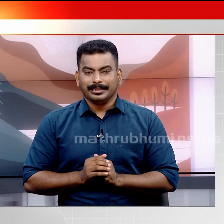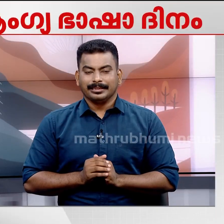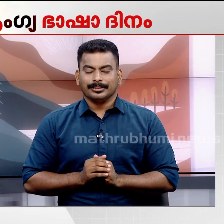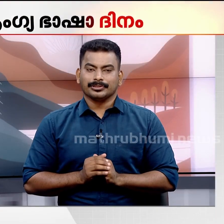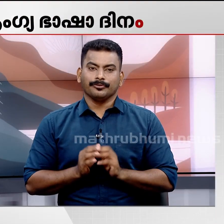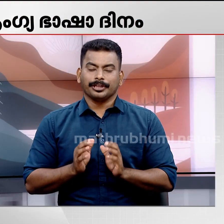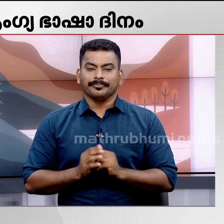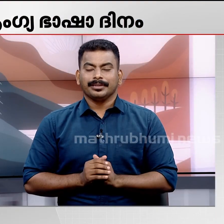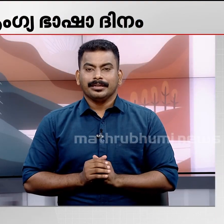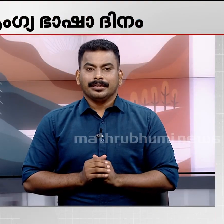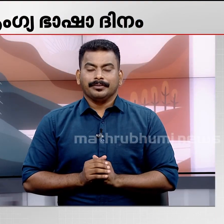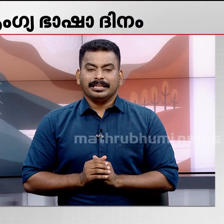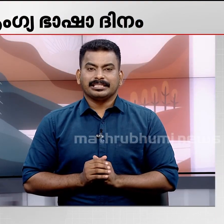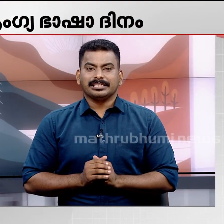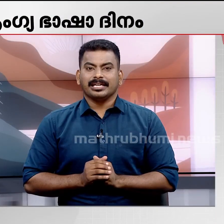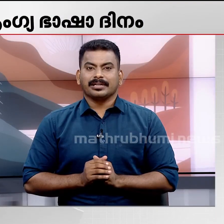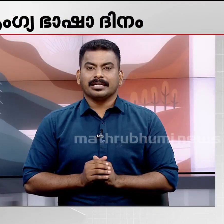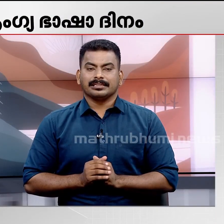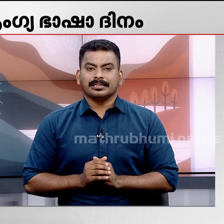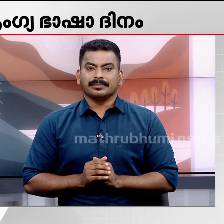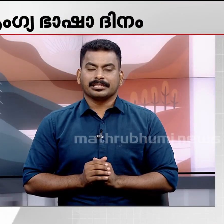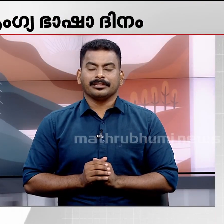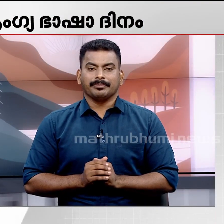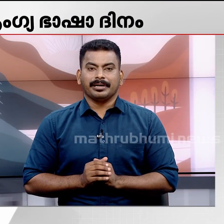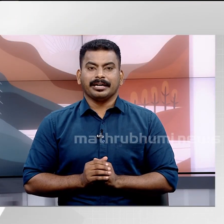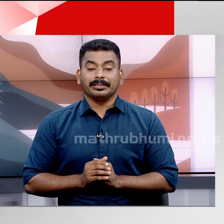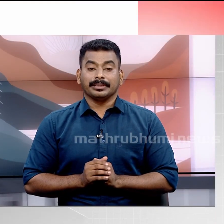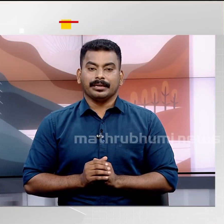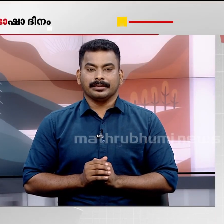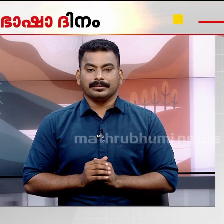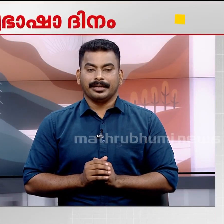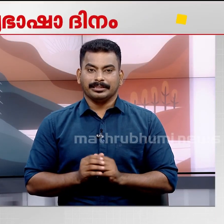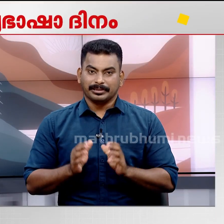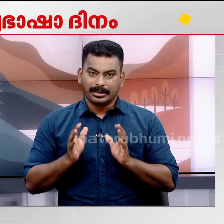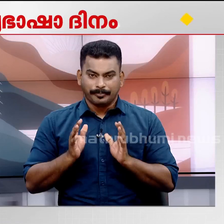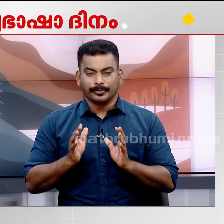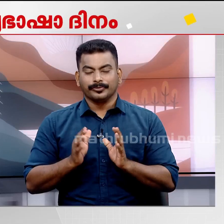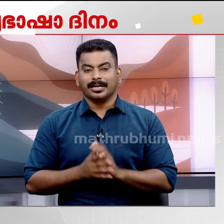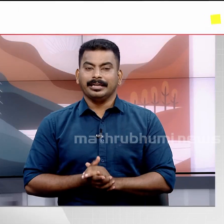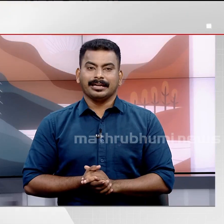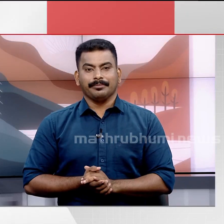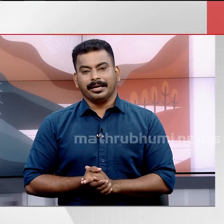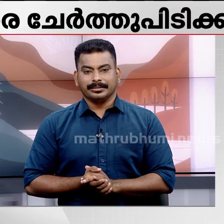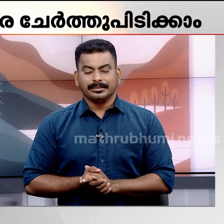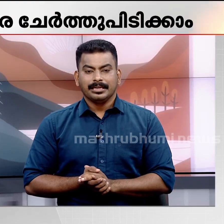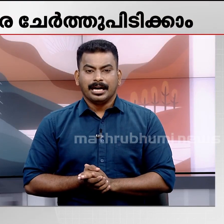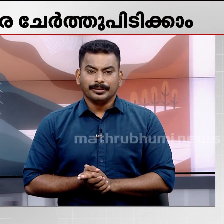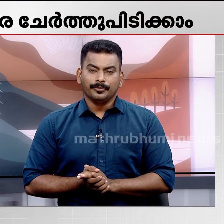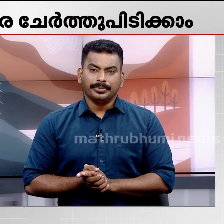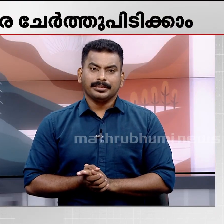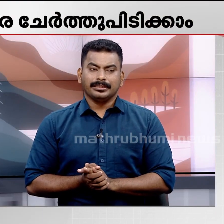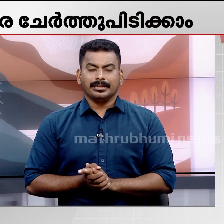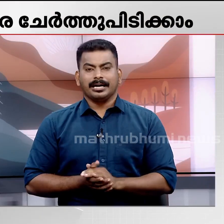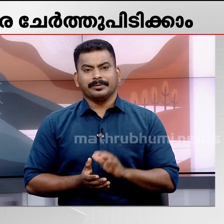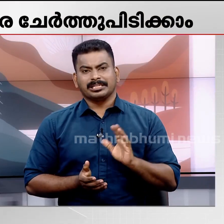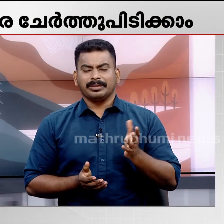നിർബന്ധമാക്കി എന്ന് ചോദിച്ചതിൻ്റെ ഉത്തരം, ഭിന്നശേഷി അവകാശ സംരക്ഷണ നിയമം 2016 ആണ് ഇതിന് പ്രധാനപ്പെട്ട ഒരു നാഴികക്കല്ലായി മാറിയത്. അതിനു